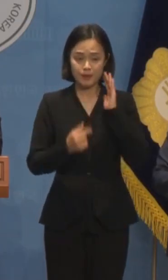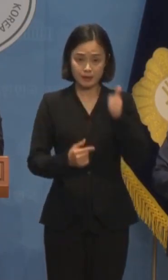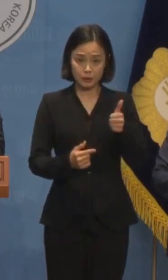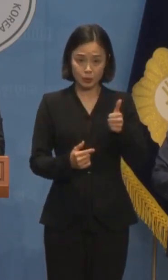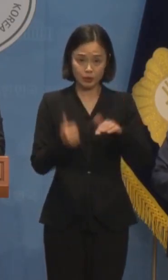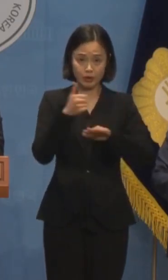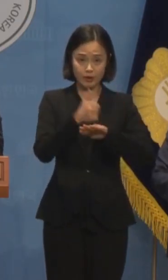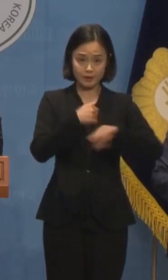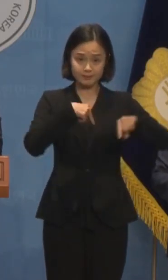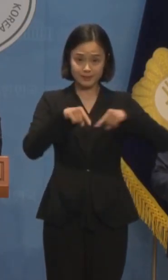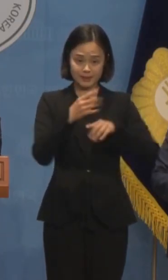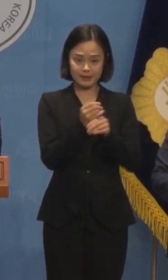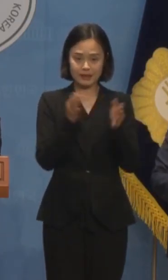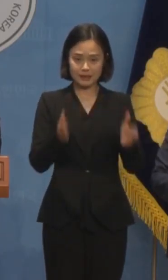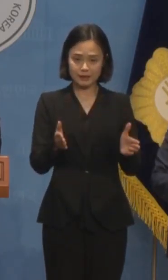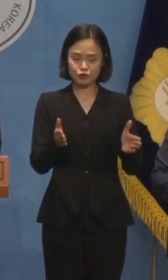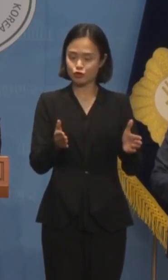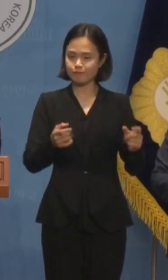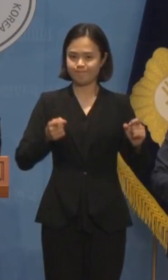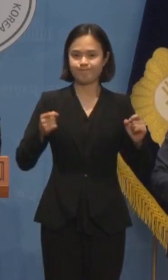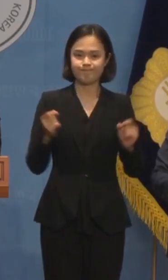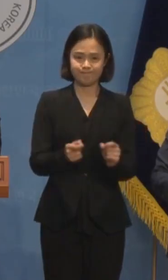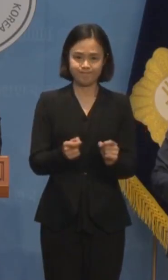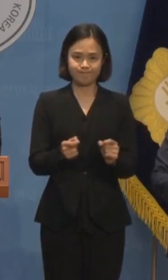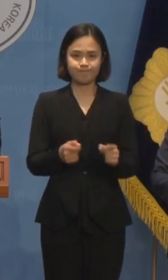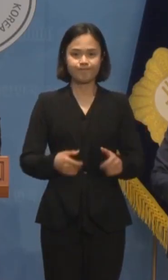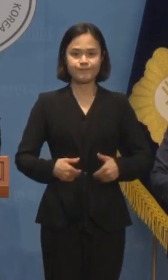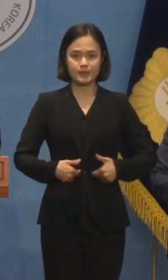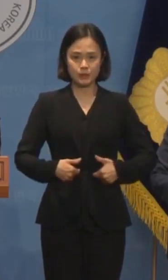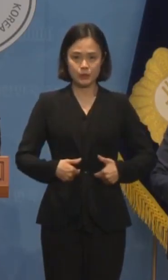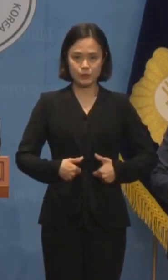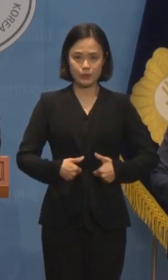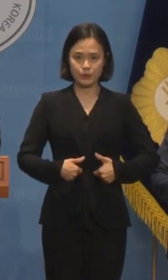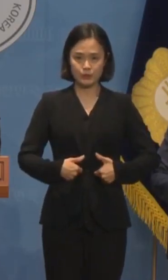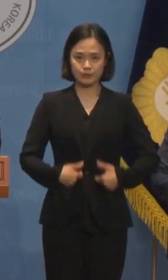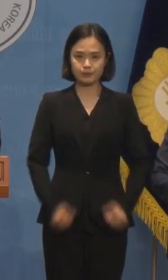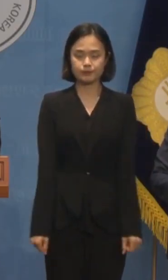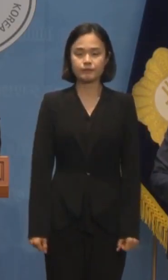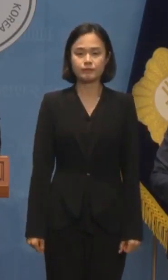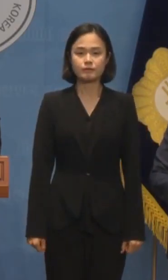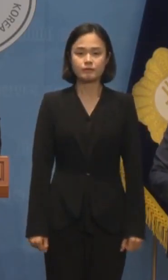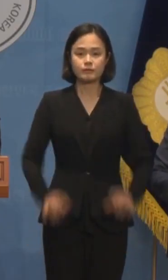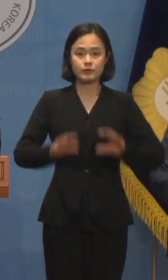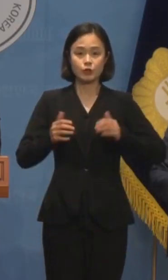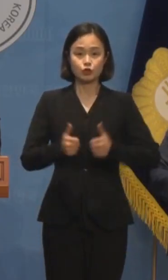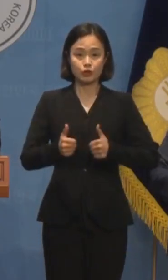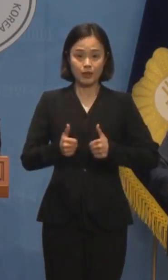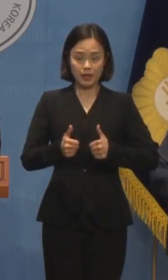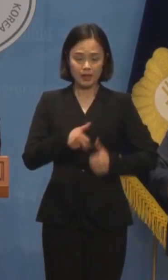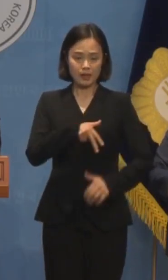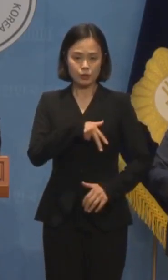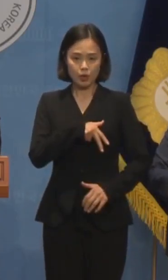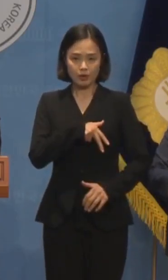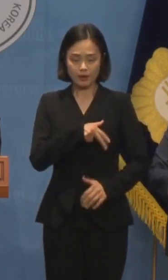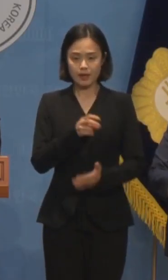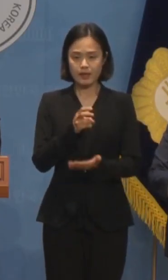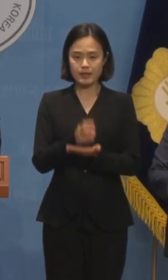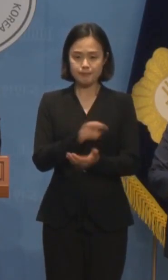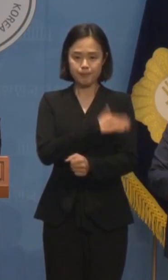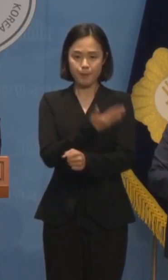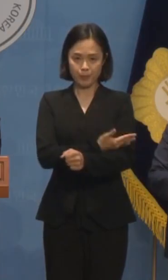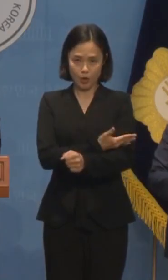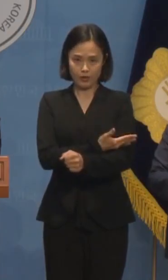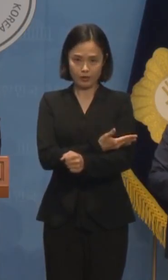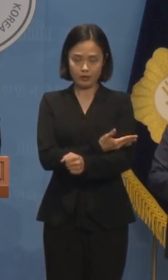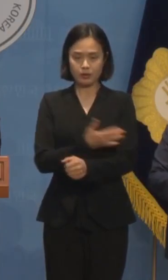개헌입니다. 대통령 징계 절차가 아니라 국회의원의 입법권을 활용한 절차입니다. 아주